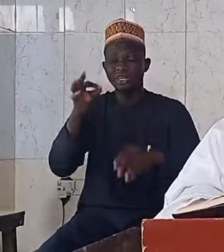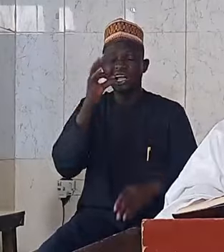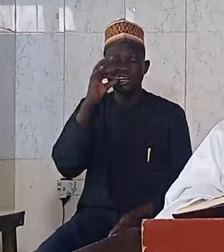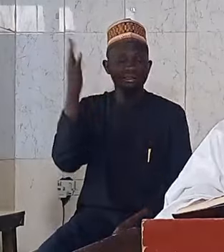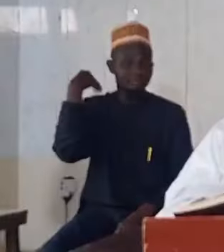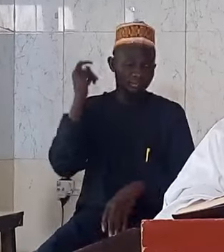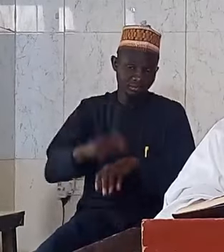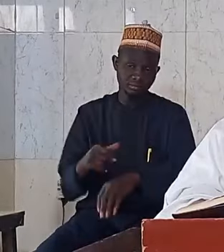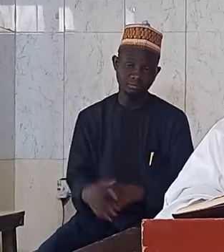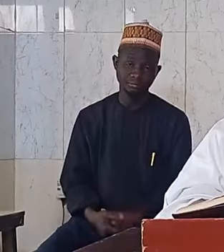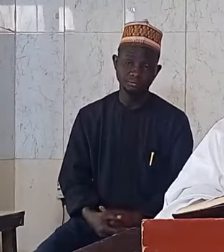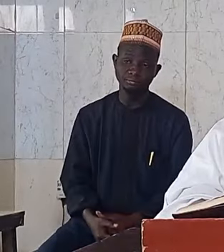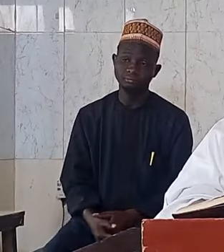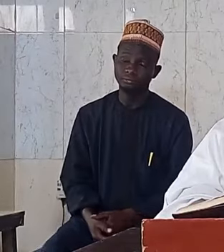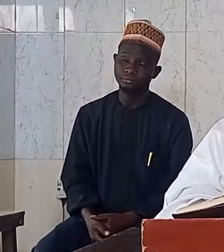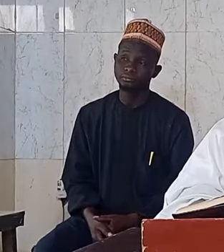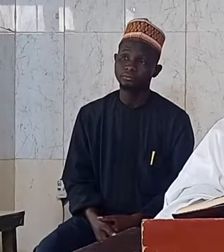lokaci